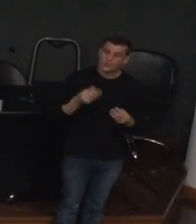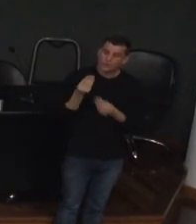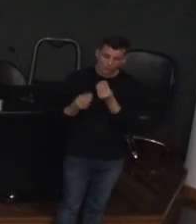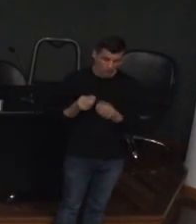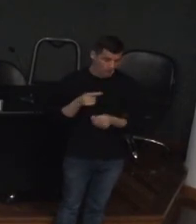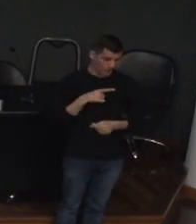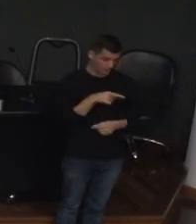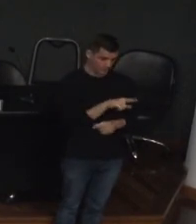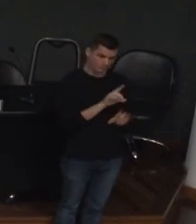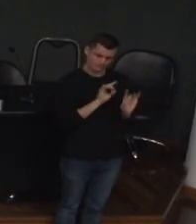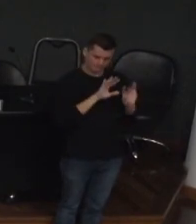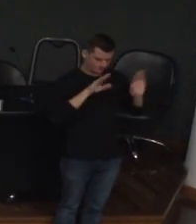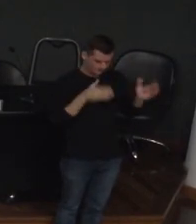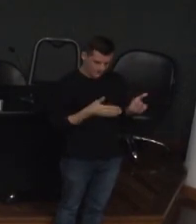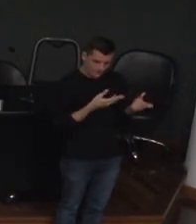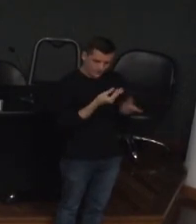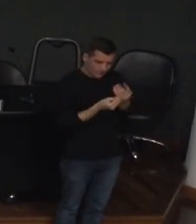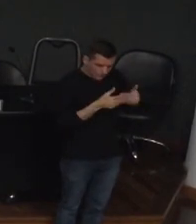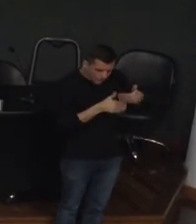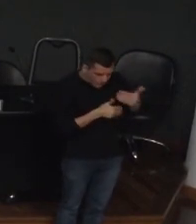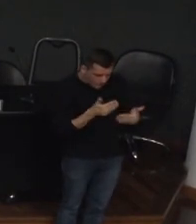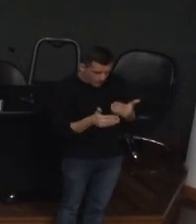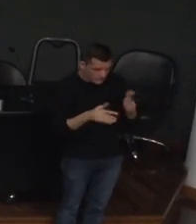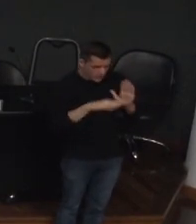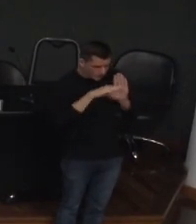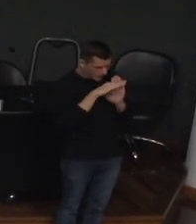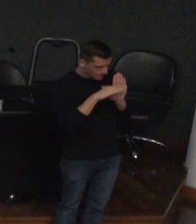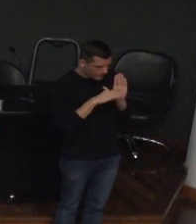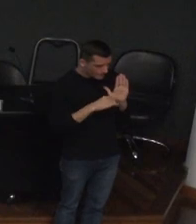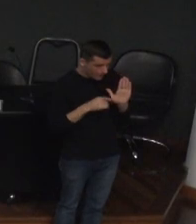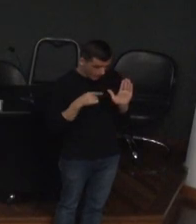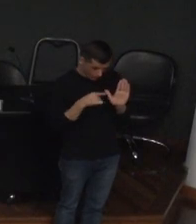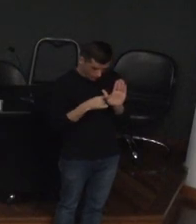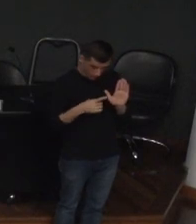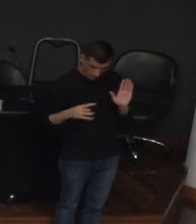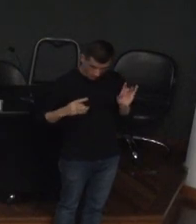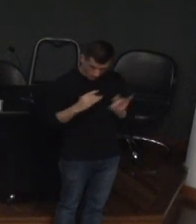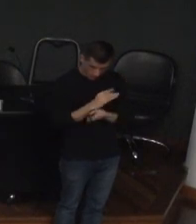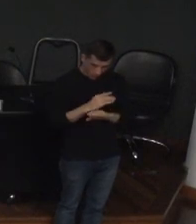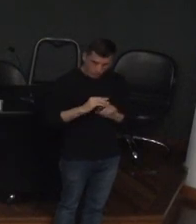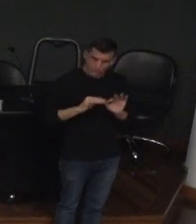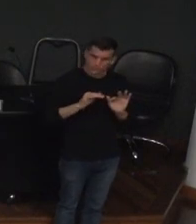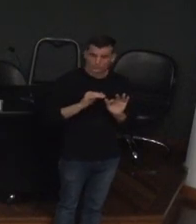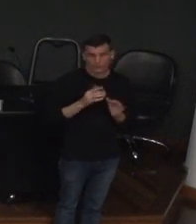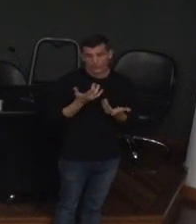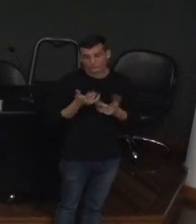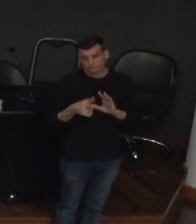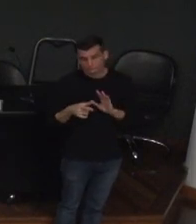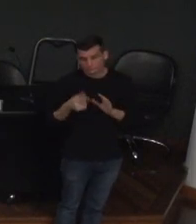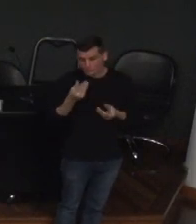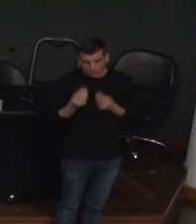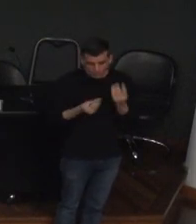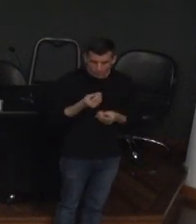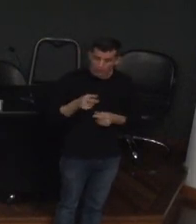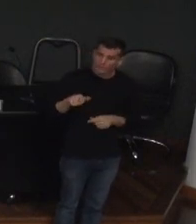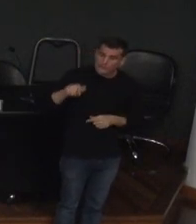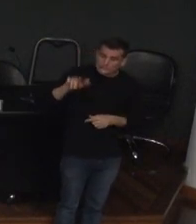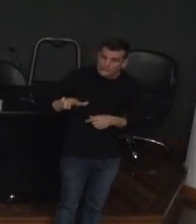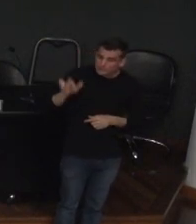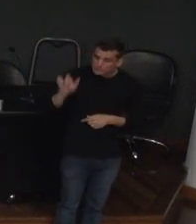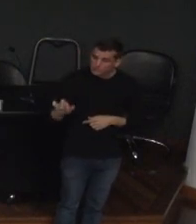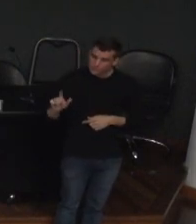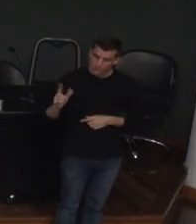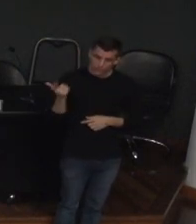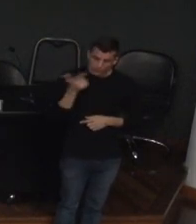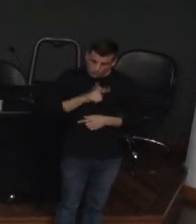processo específico e que depois de encerrado e depois de atestado quem ganhou,